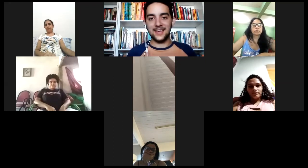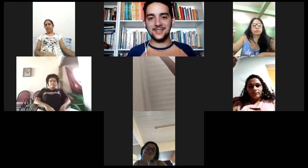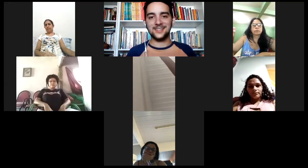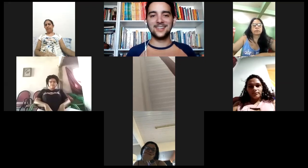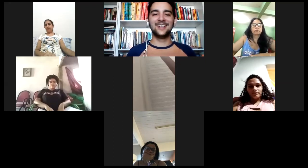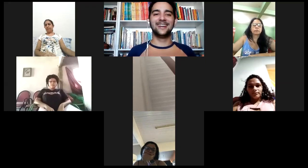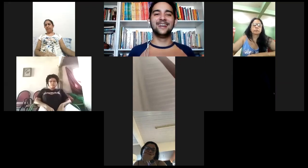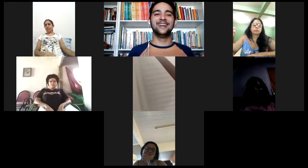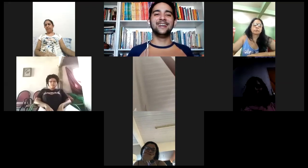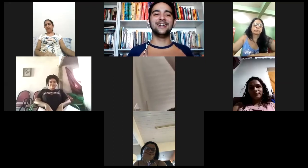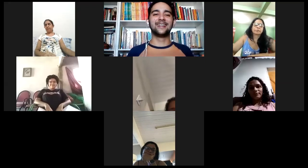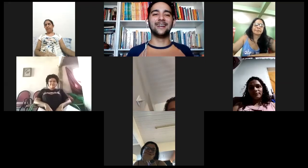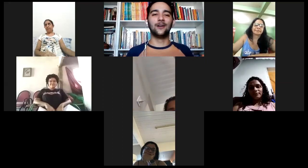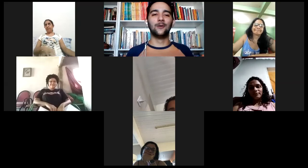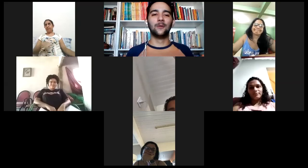tirarem 10.